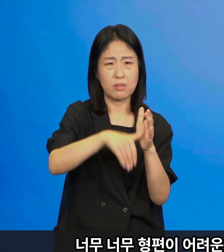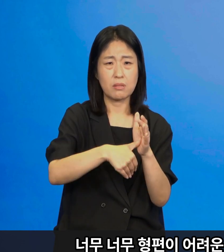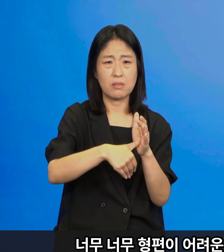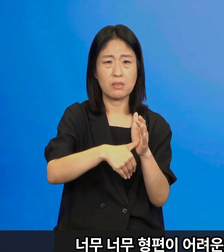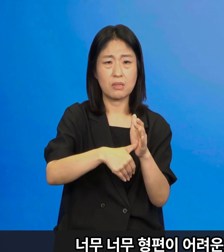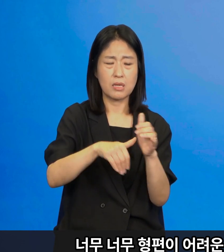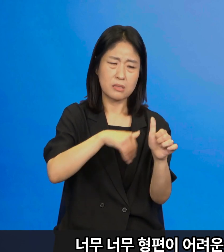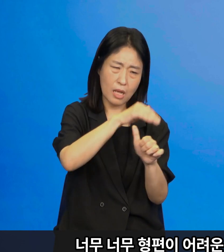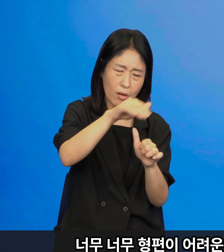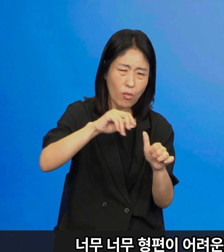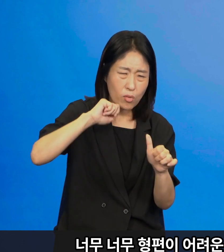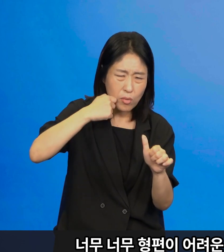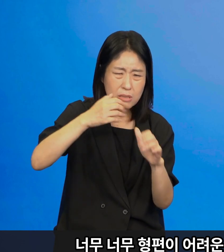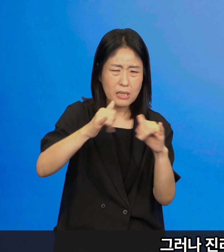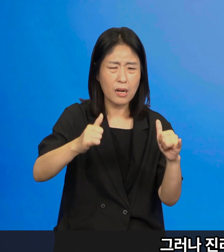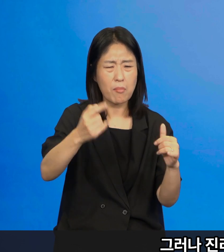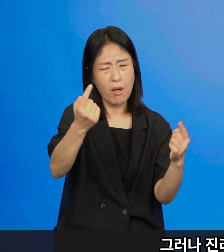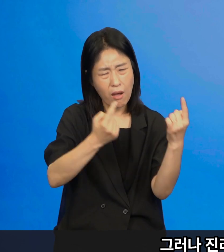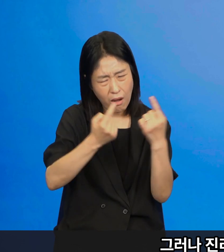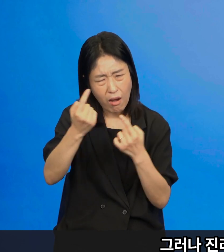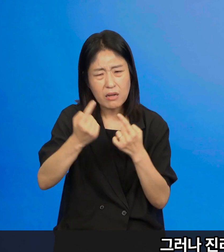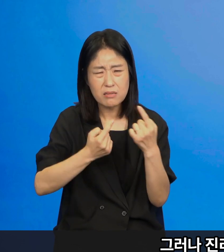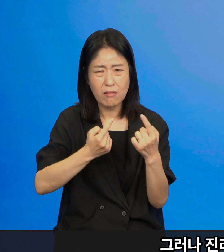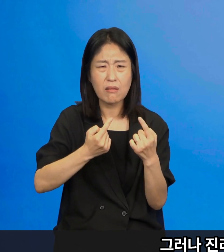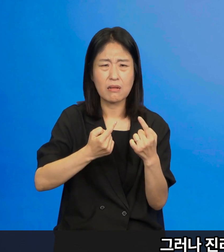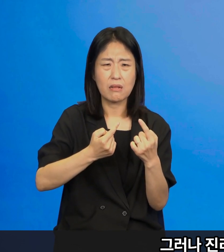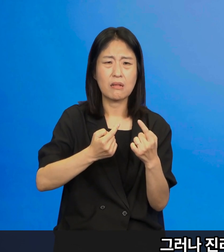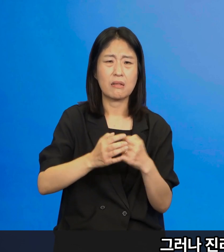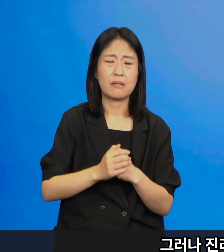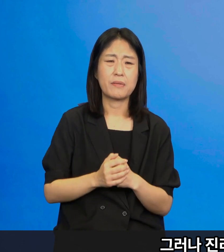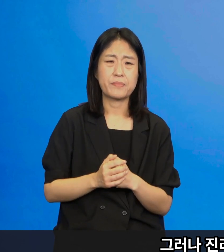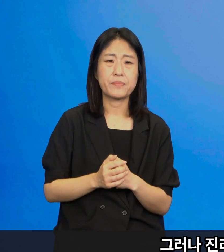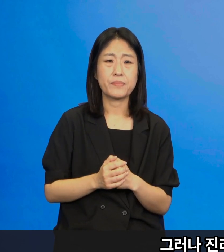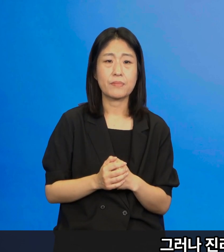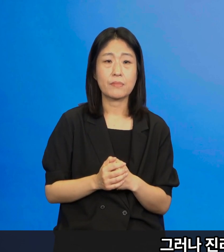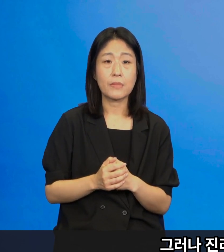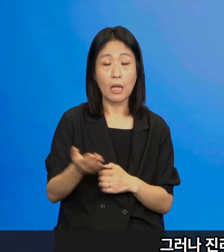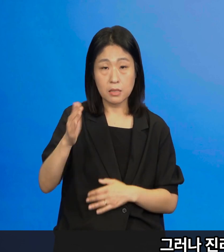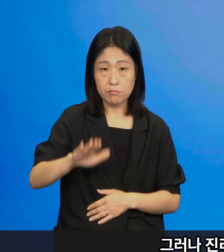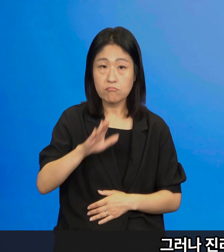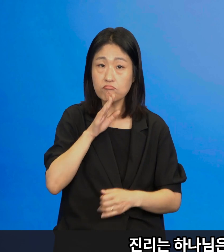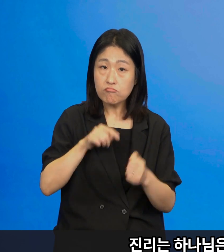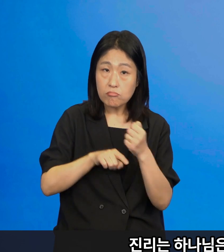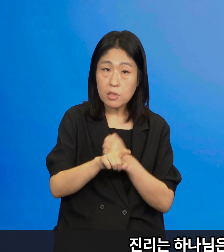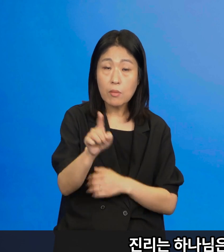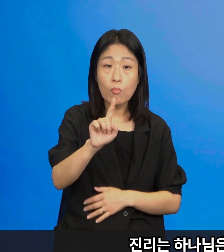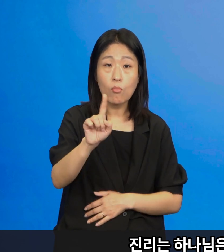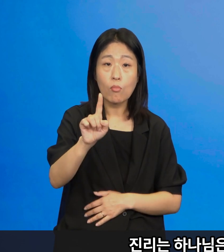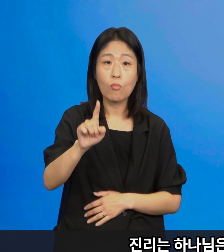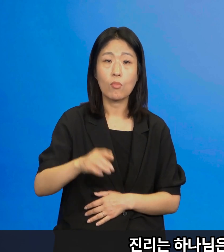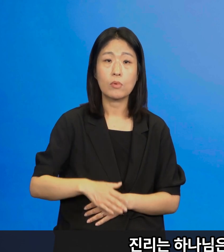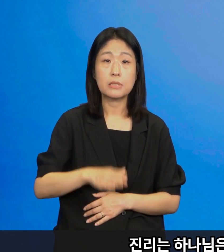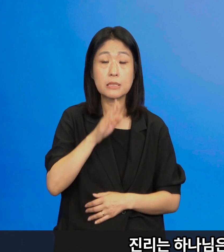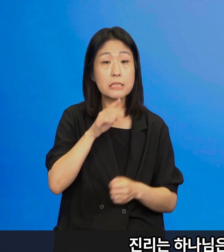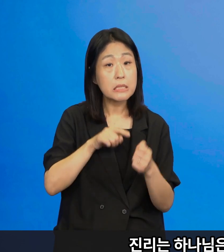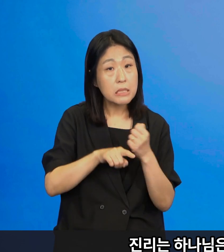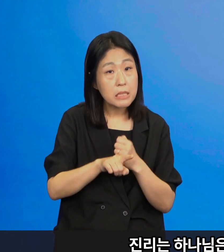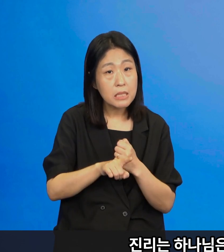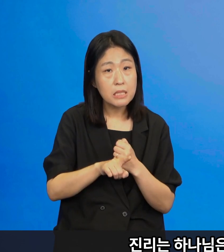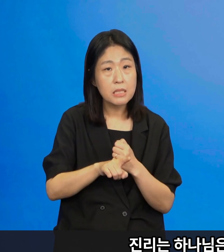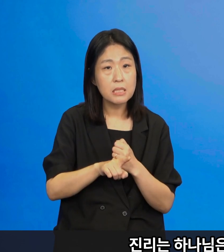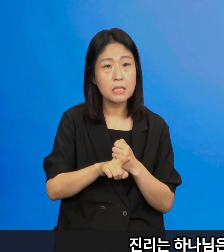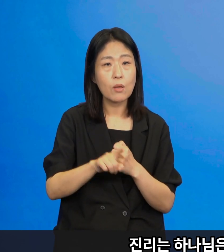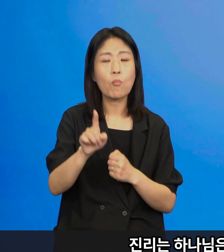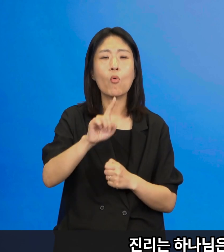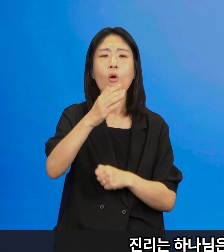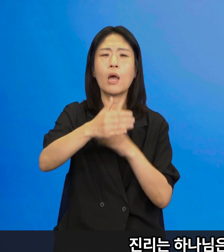많이 나오시는 거예요. 그러나 진리는 무엇입니까? 진리는 하나님은 우리와